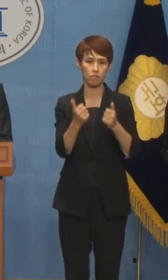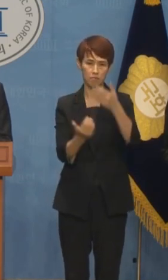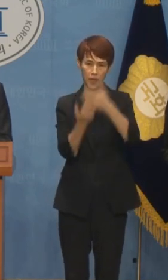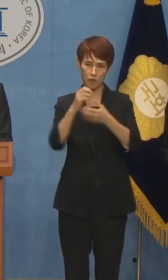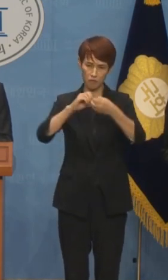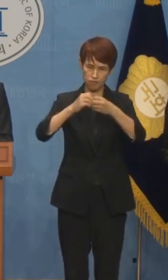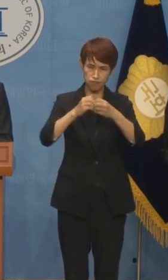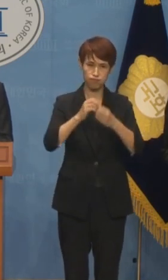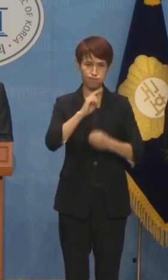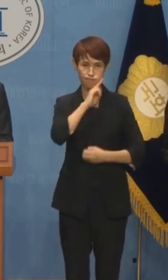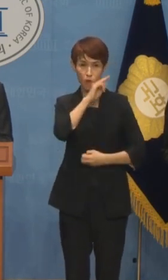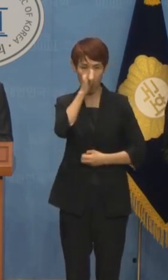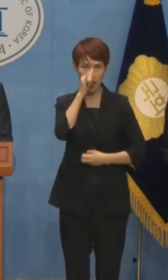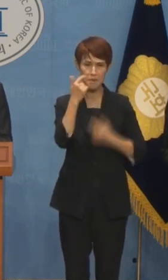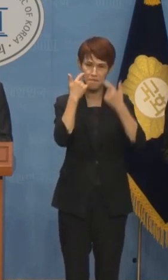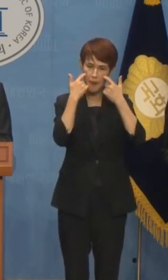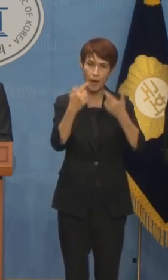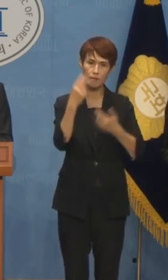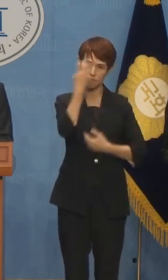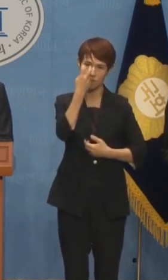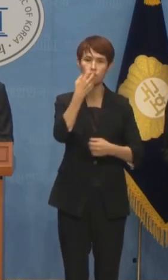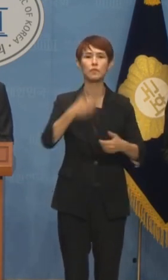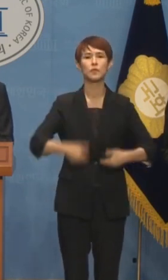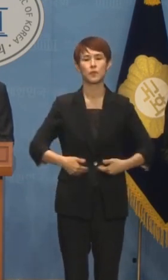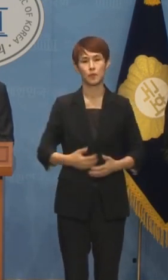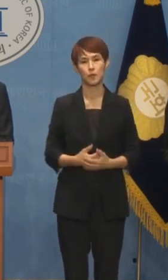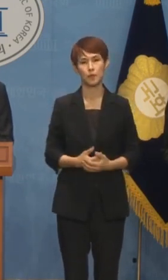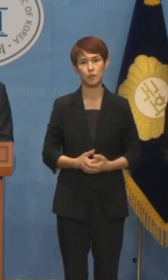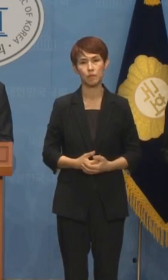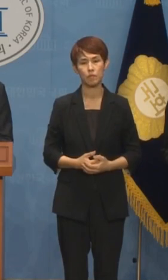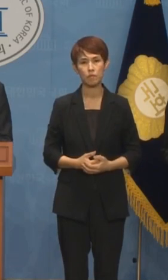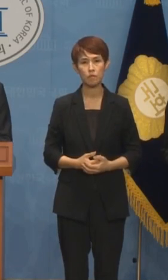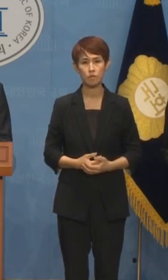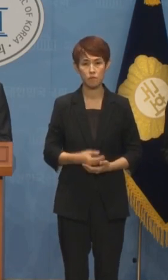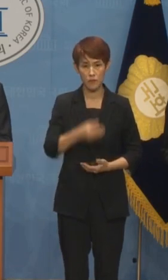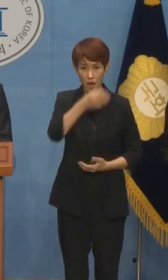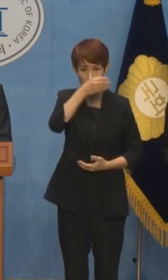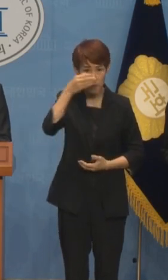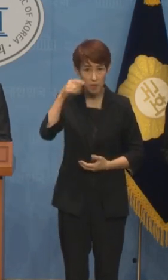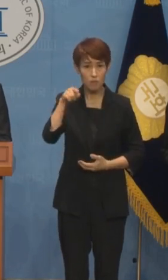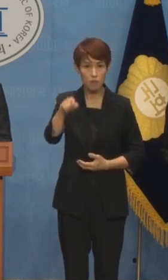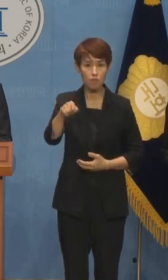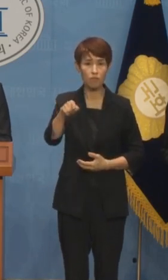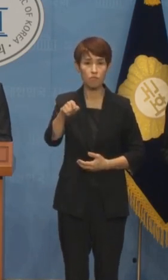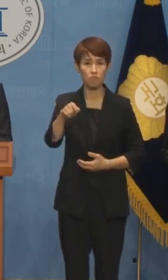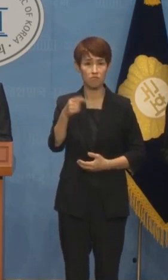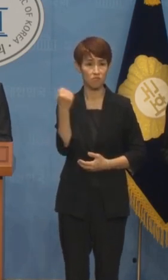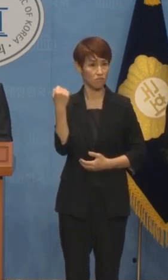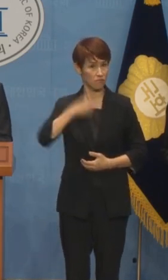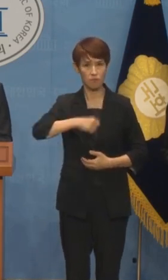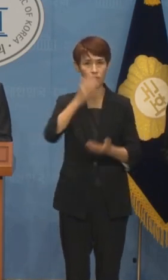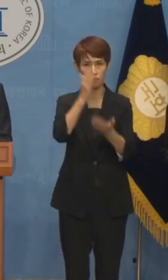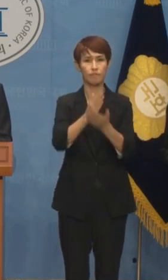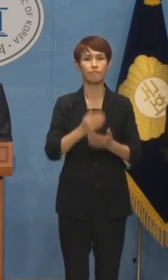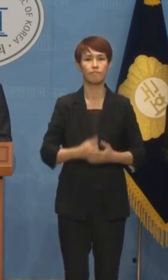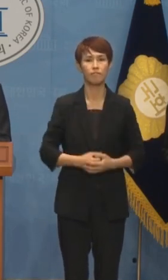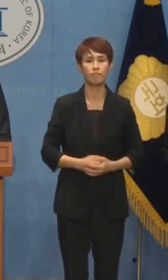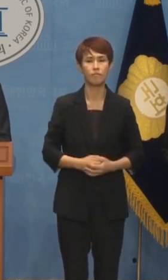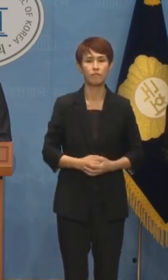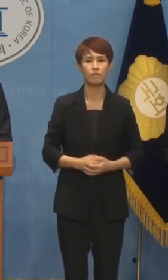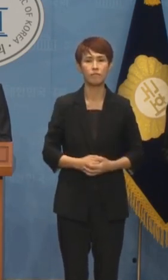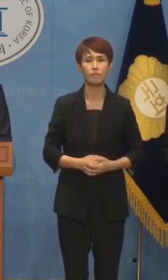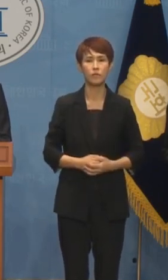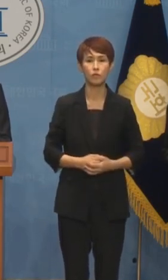의혹은 명명백백하게 밝혀져야 합니다. 감히 그 목소리를 거스르지 말아야 합니다.